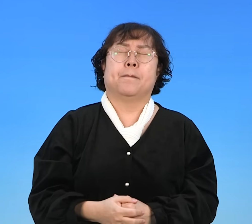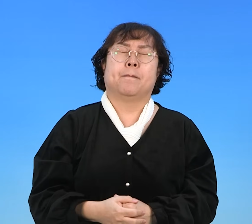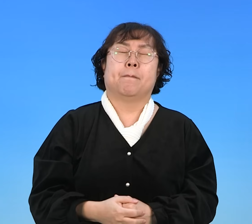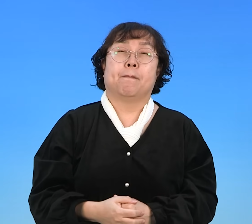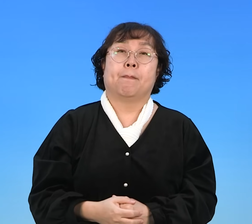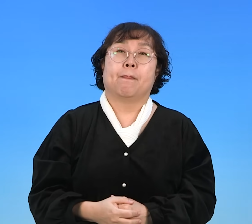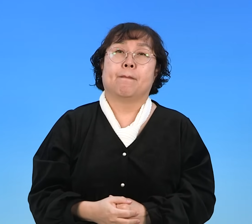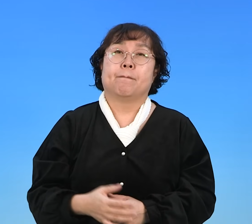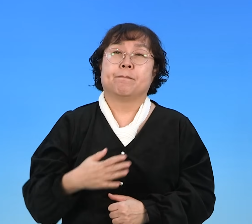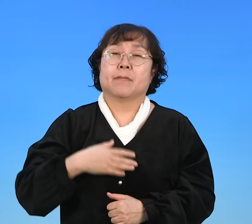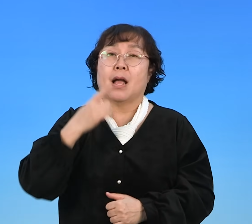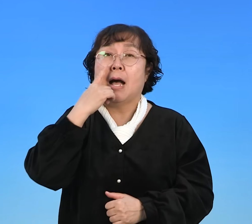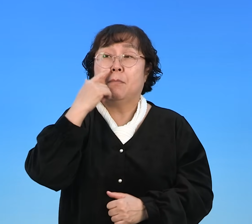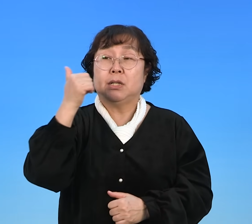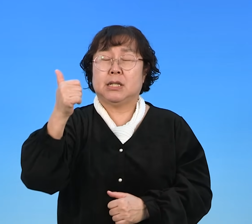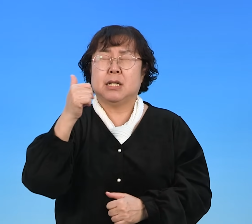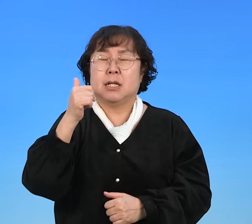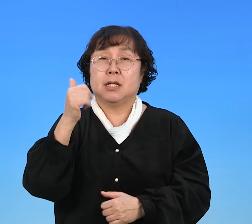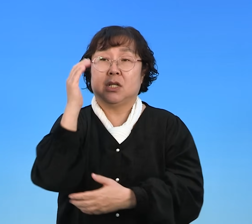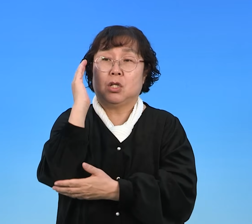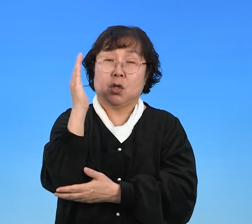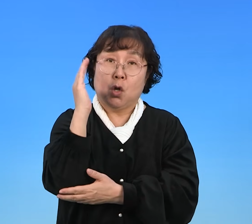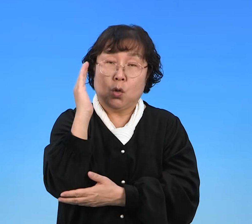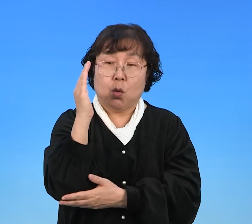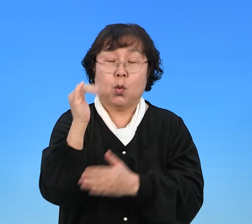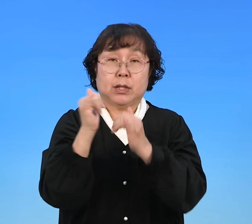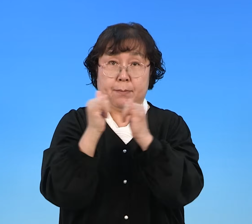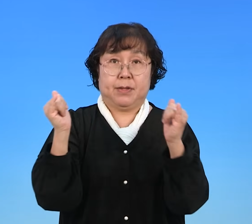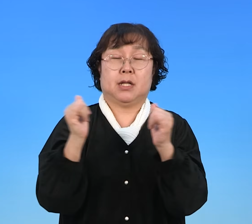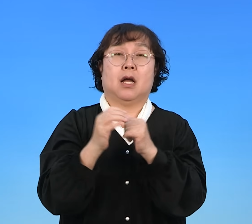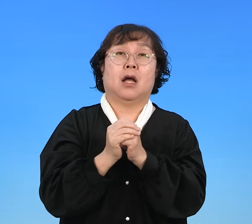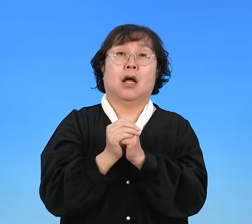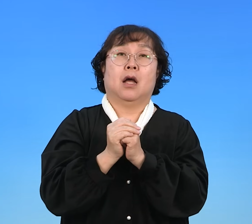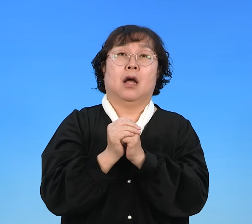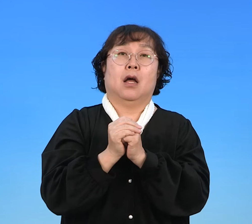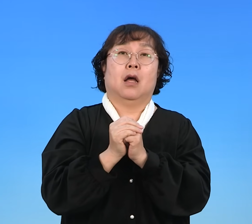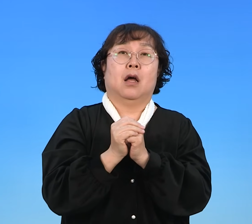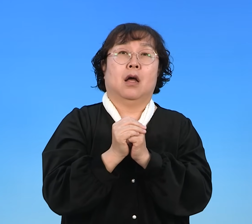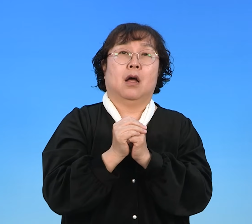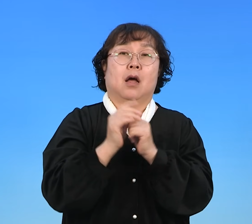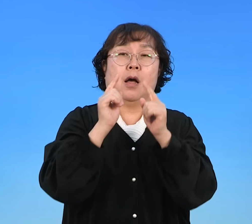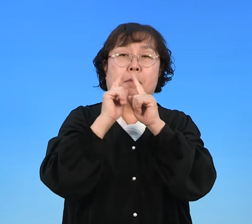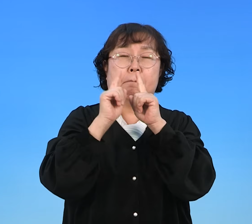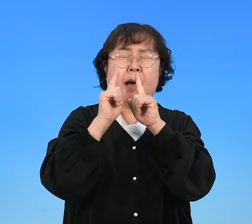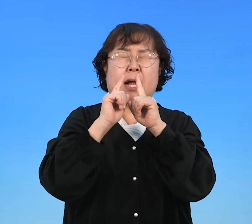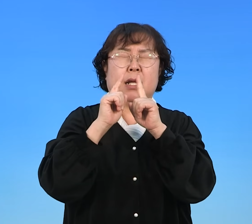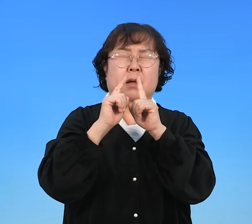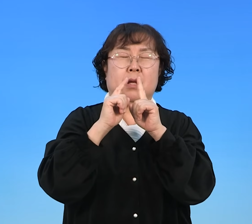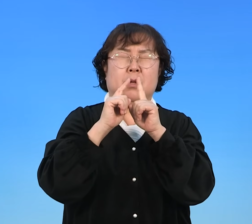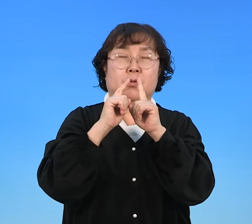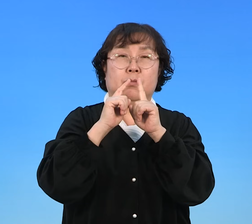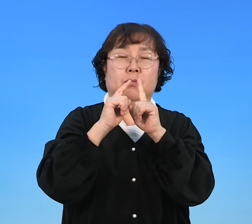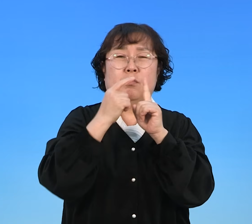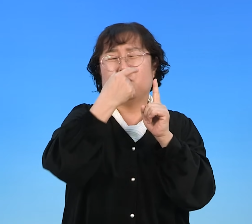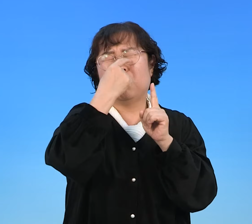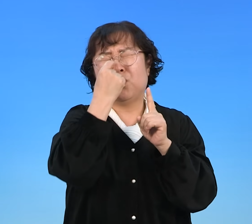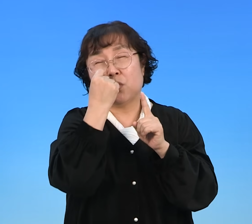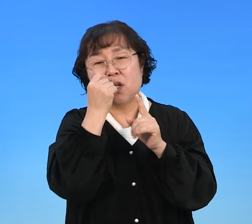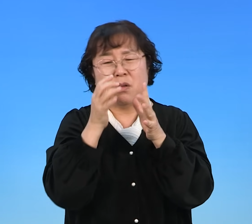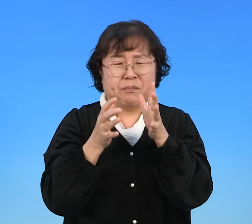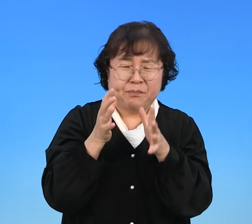저희 아버지는 말씀을 전해야 되는 목사 설교자인데요, 말을 더듬으셨습니다. 여러분 다